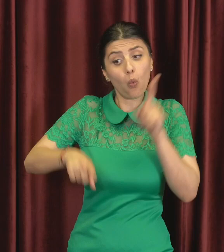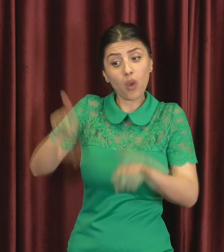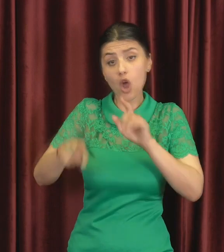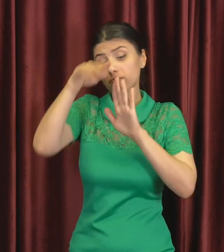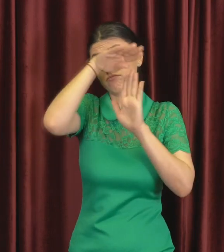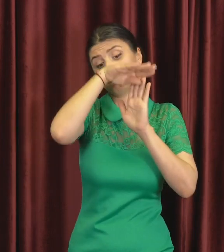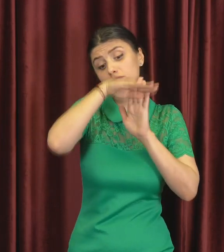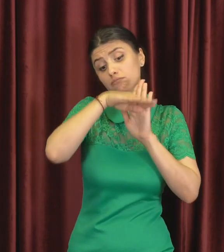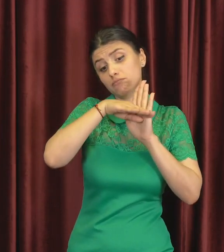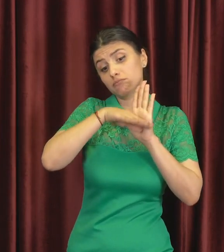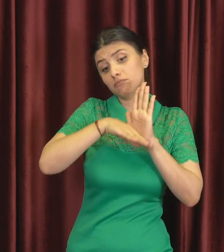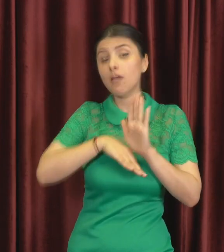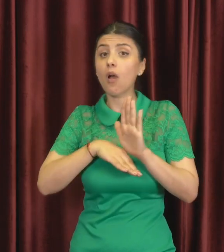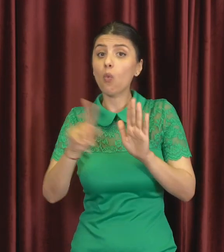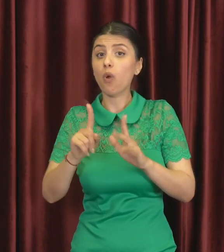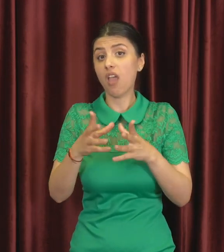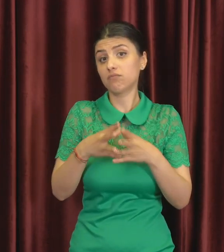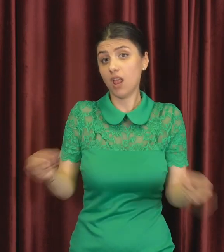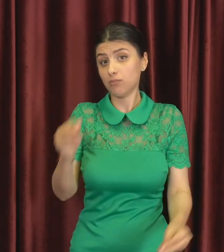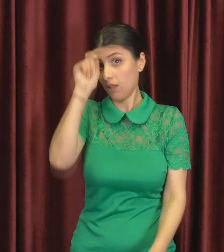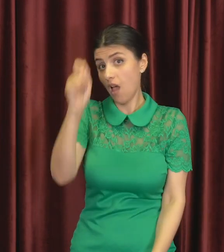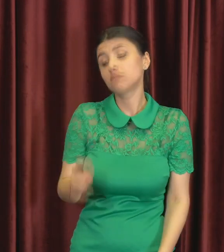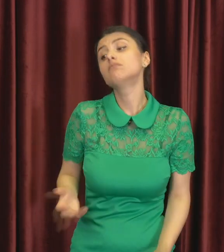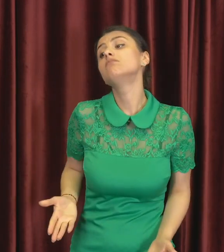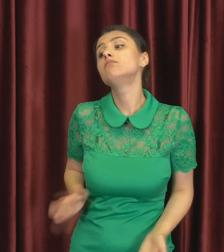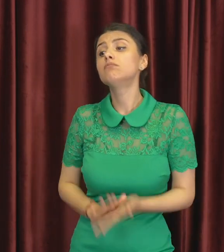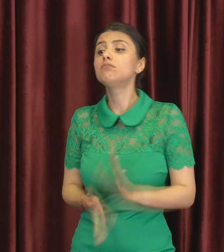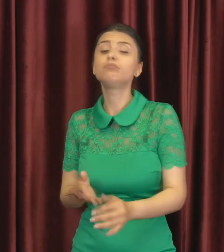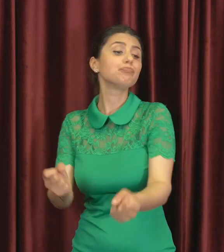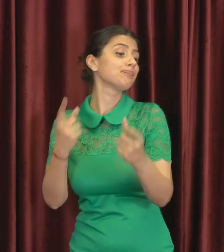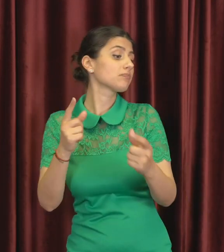Jocului nu sunt respectate și de aceea îl închei mai repede, ca să începem altul nou.